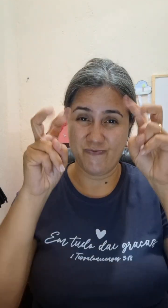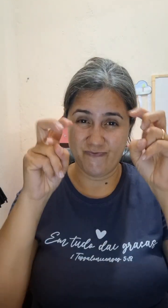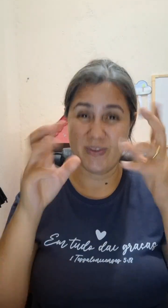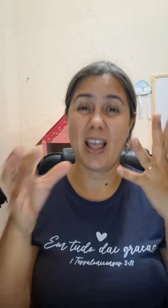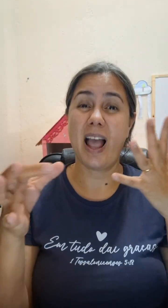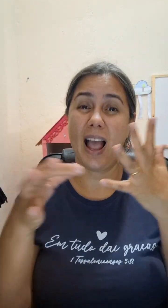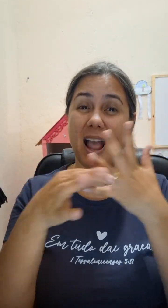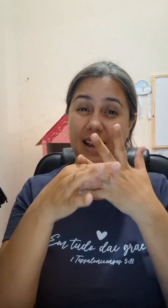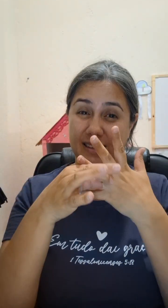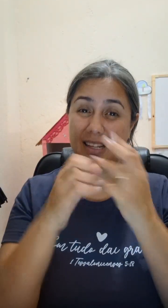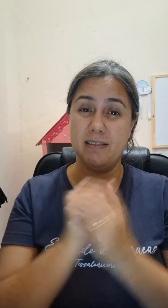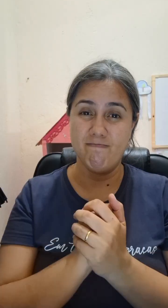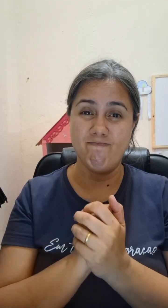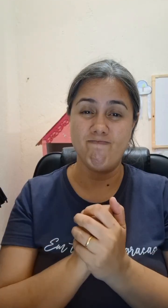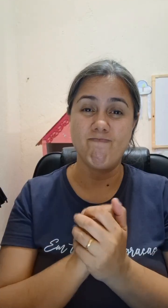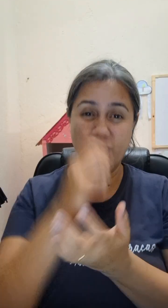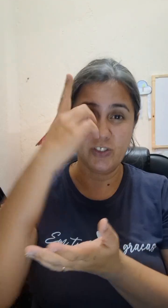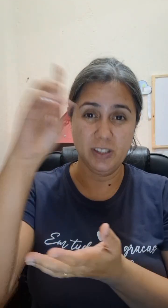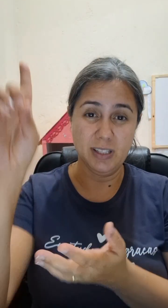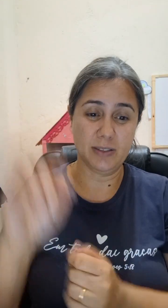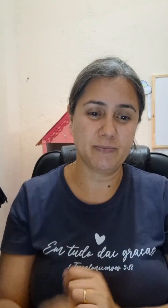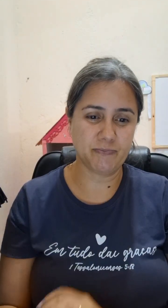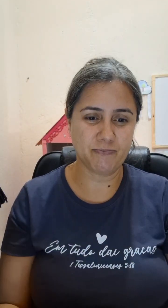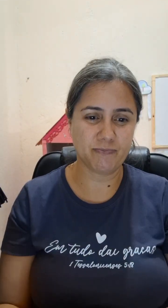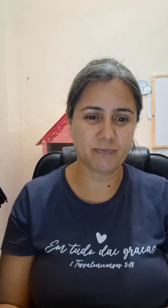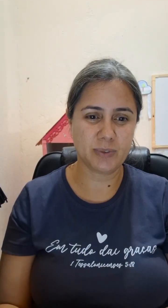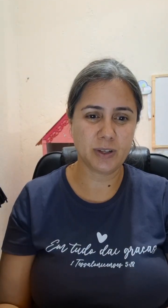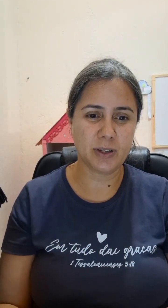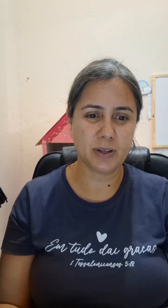com esse teor, né, esse tema da aliança.